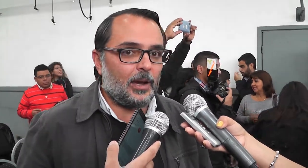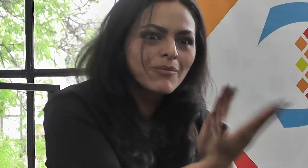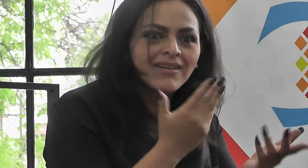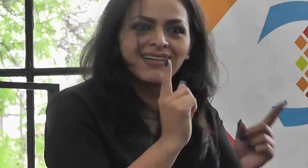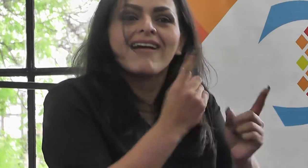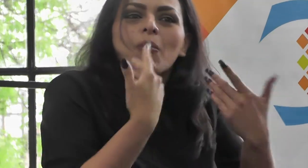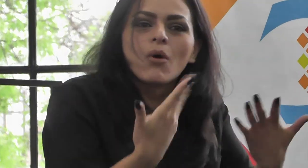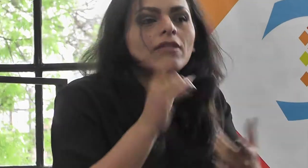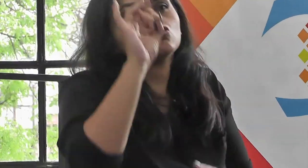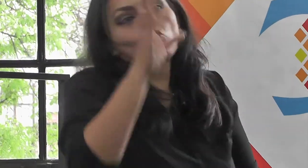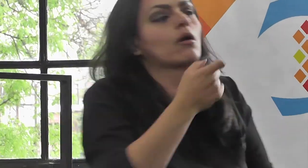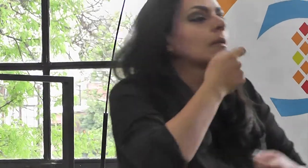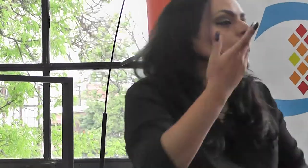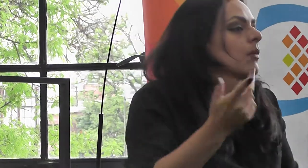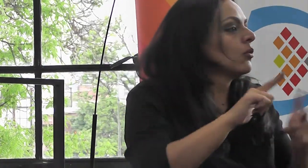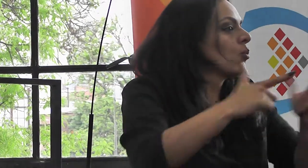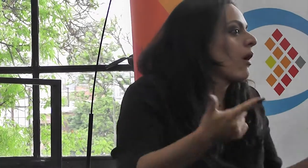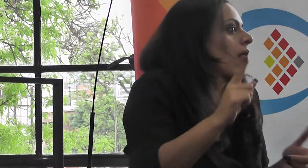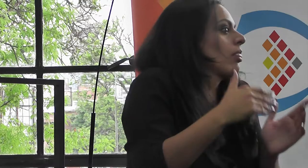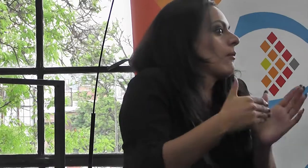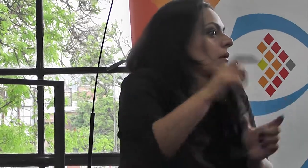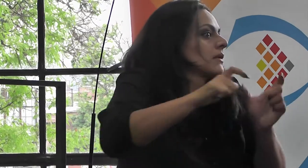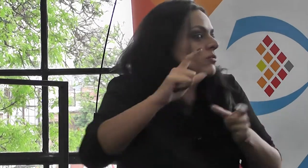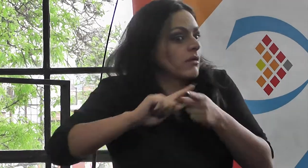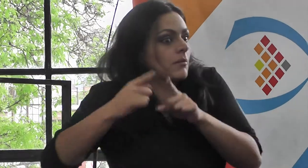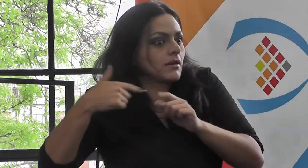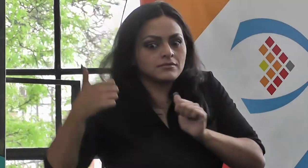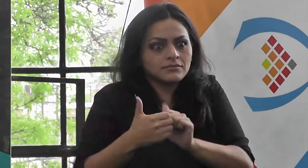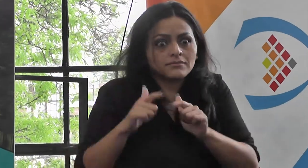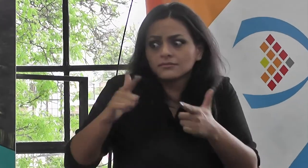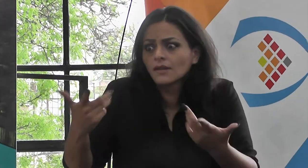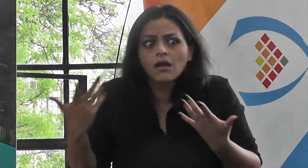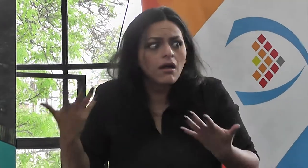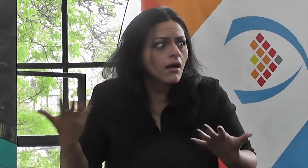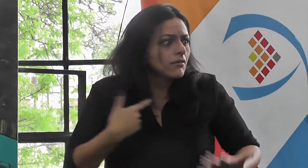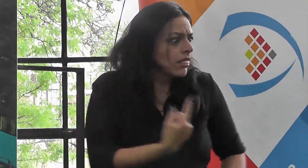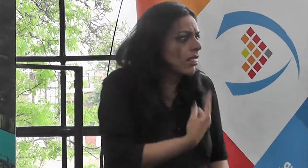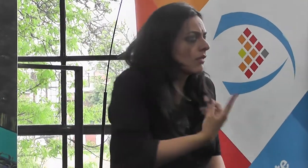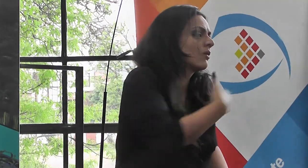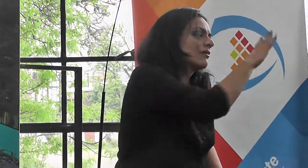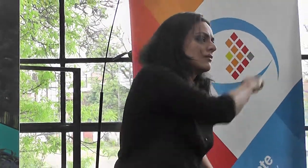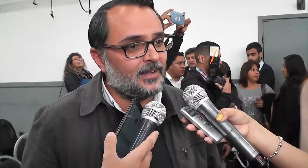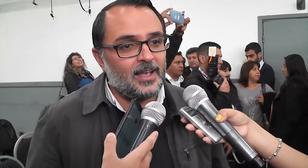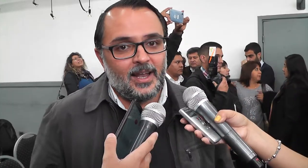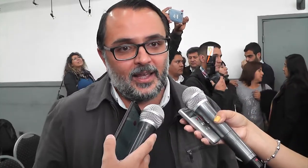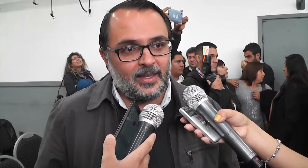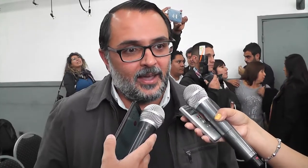capacitación que se está dando en el Consejo Deliberante de personales, de agentes de la Municipalidad de San Salvador de Jujuy, de diversas áreas. La idea es